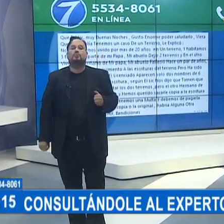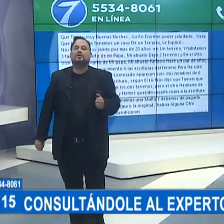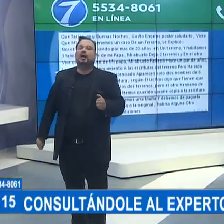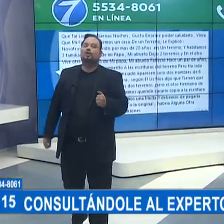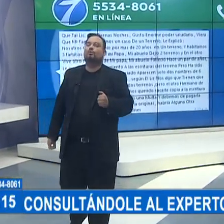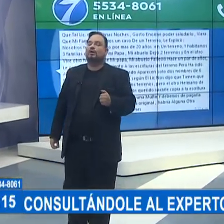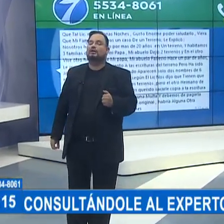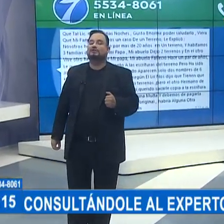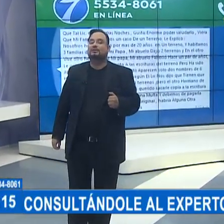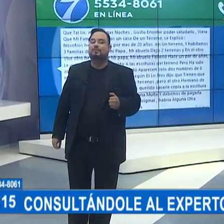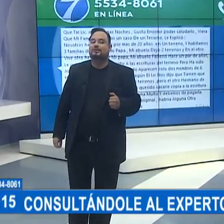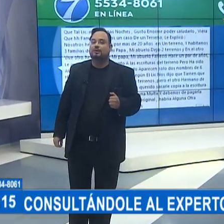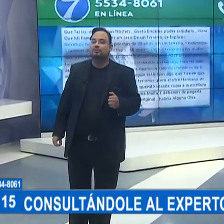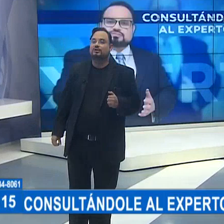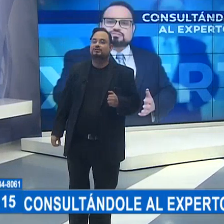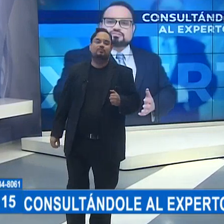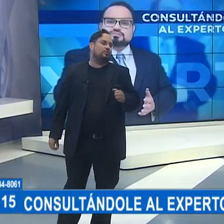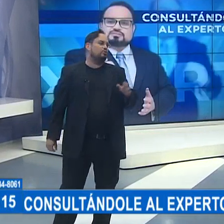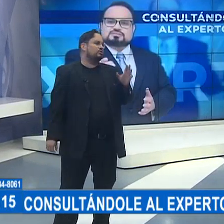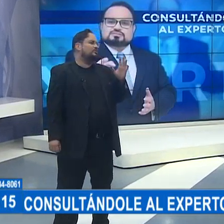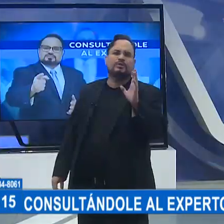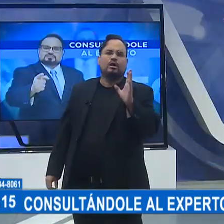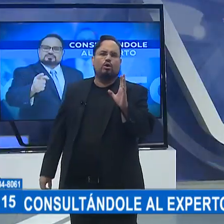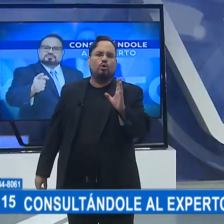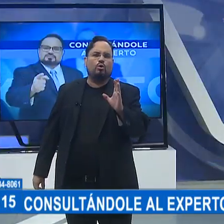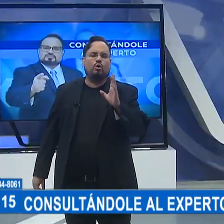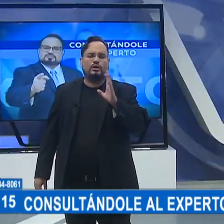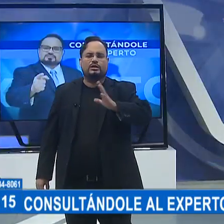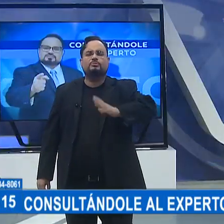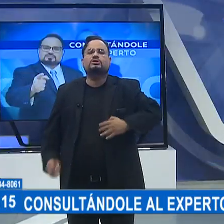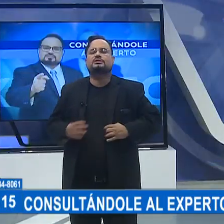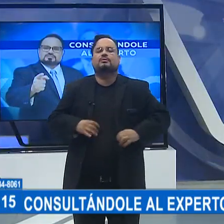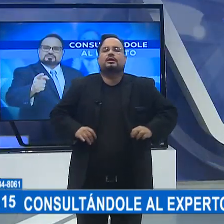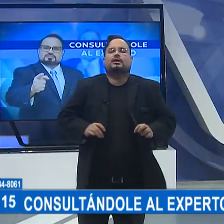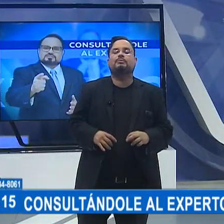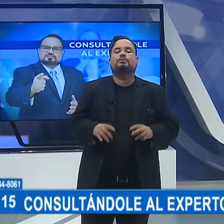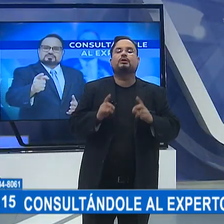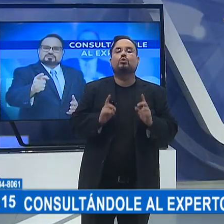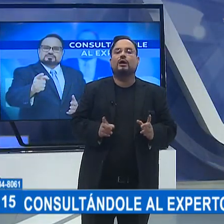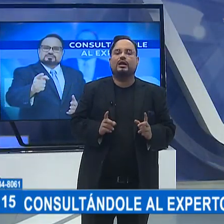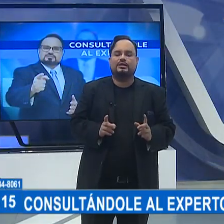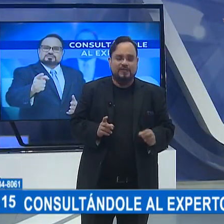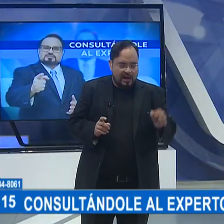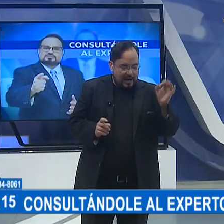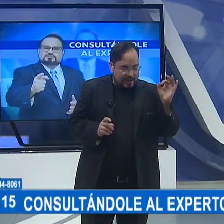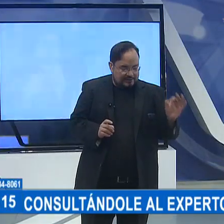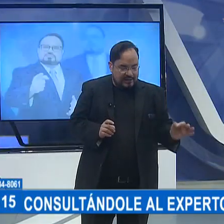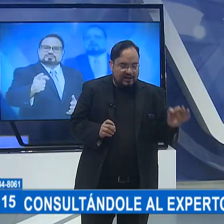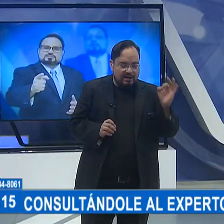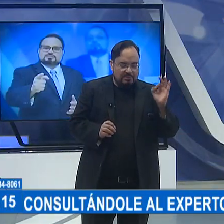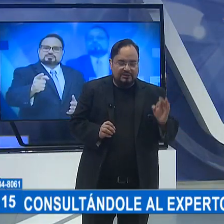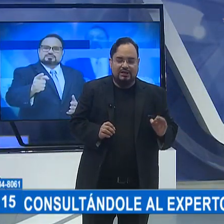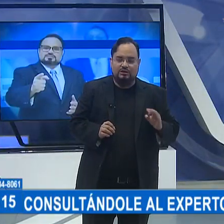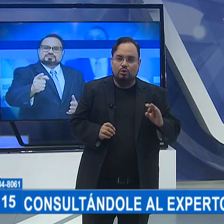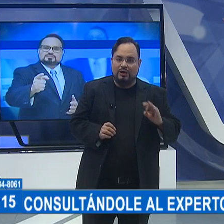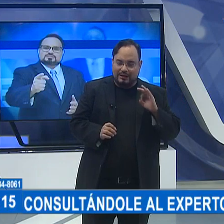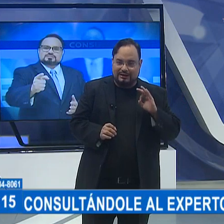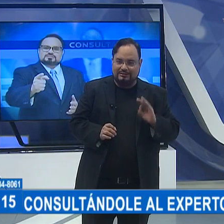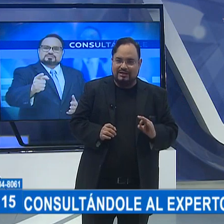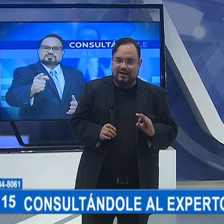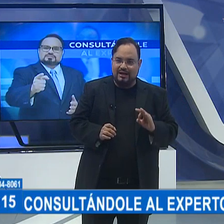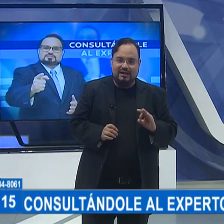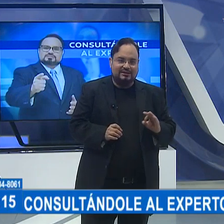más complicado el que está planteado en esta pregunta. Lo que tenemos que saber aquí en primer lugar es hacer la